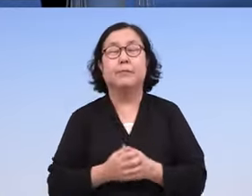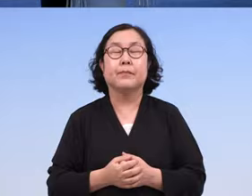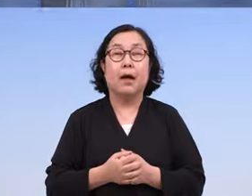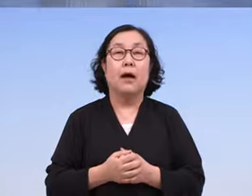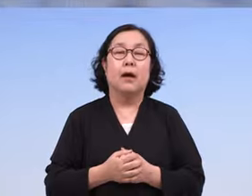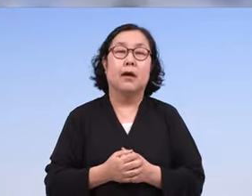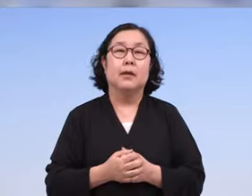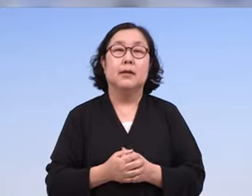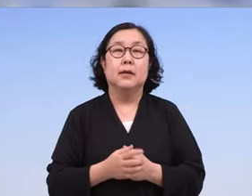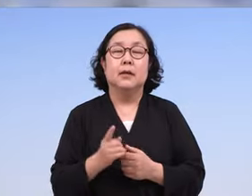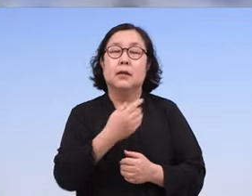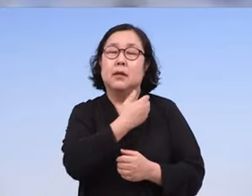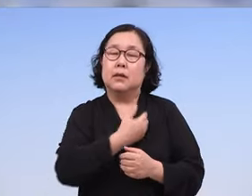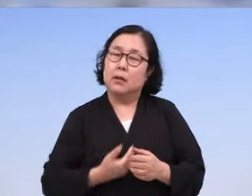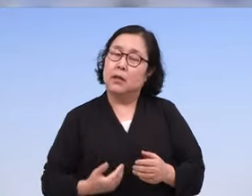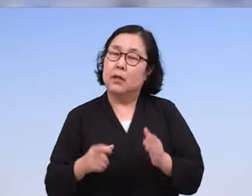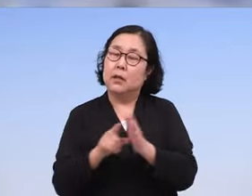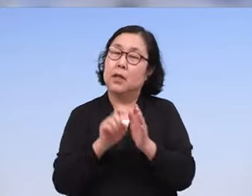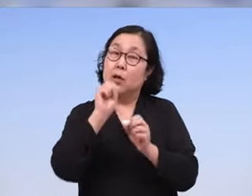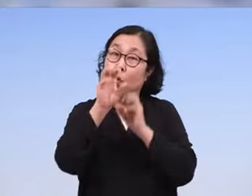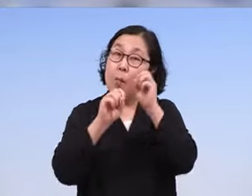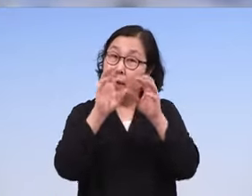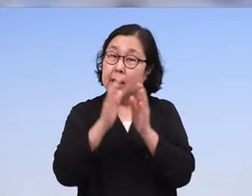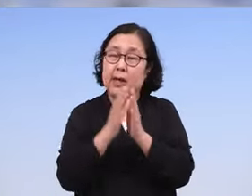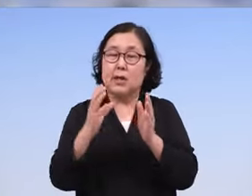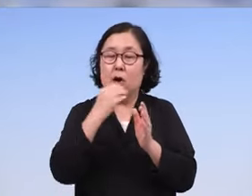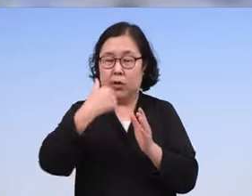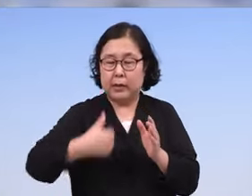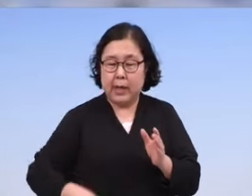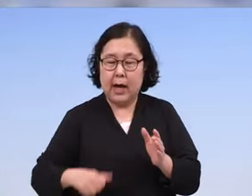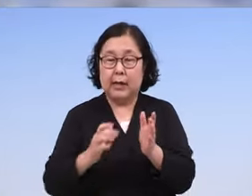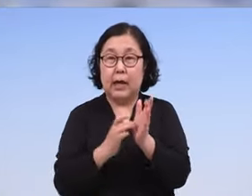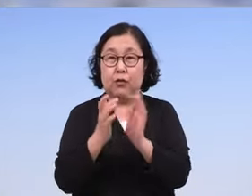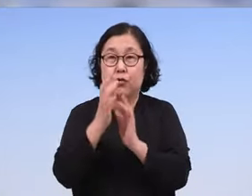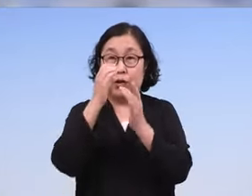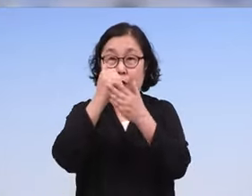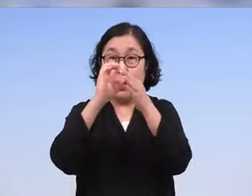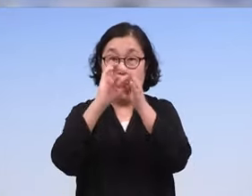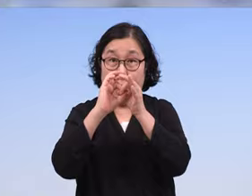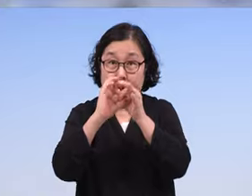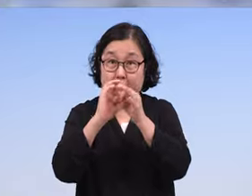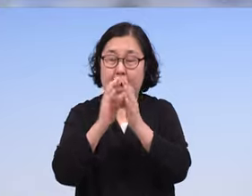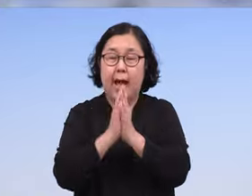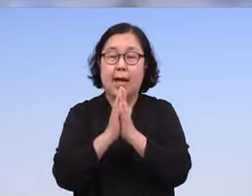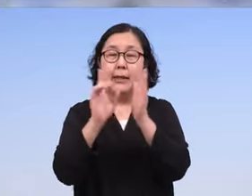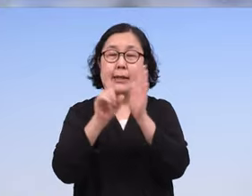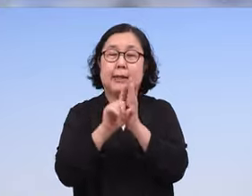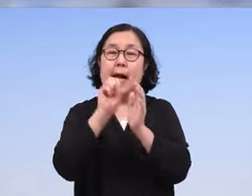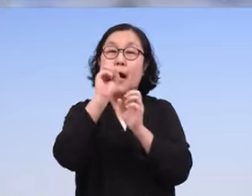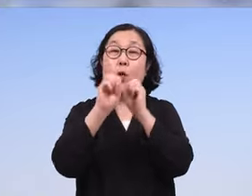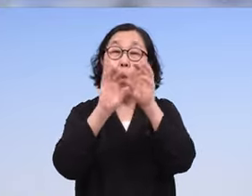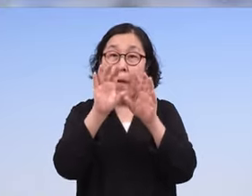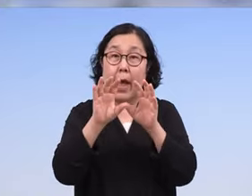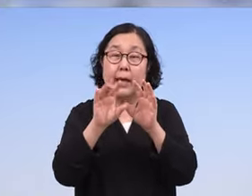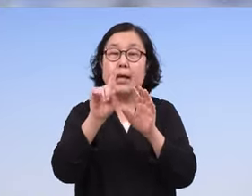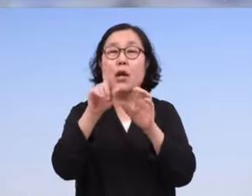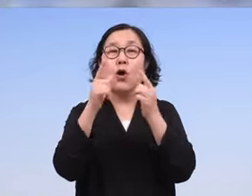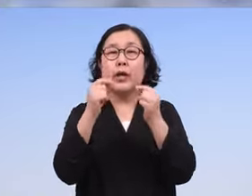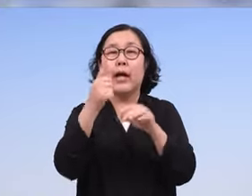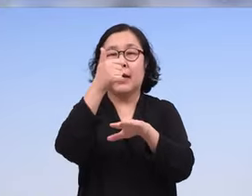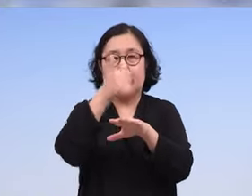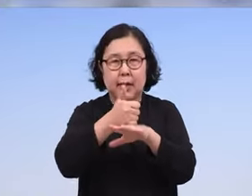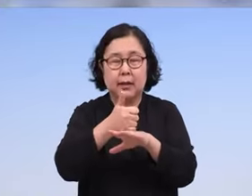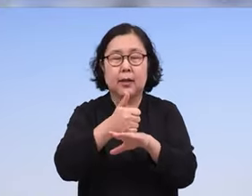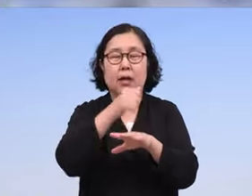하는데요. 저는 그 사도신경 중에 성자 예수님과 관련된 신앙 고백이 이렇게 마무리되는 게